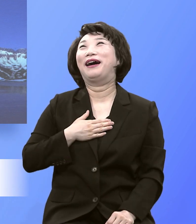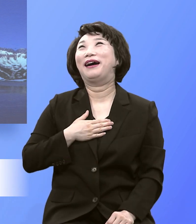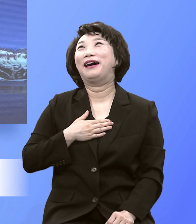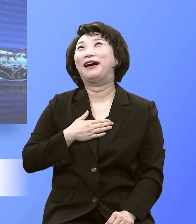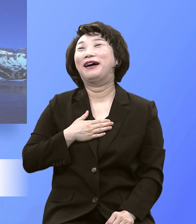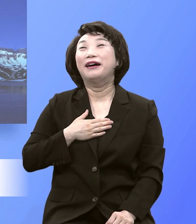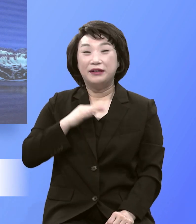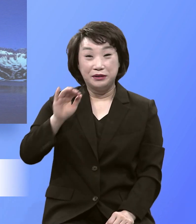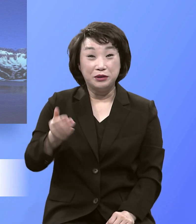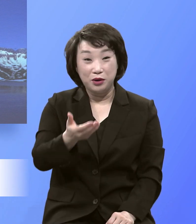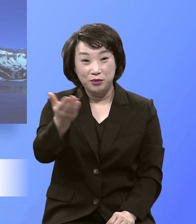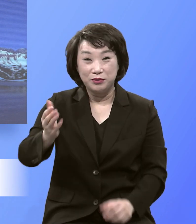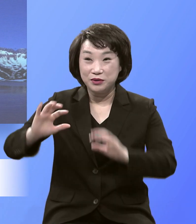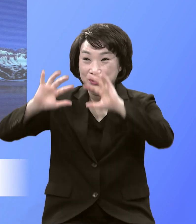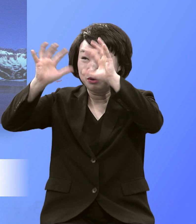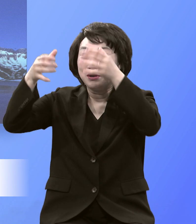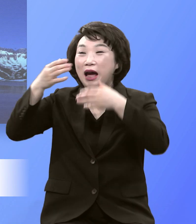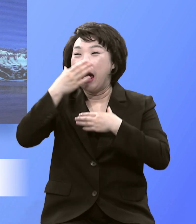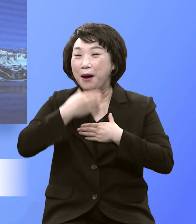천국의 행복은